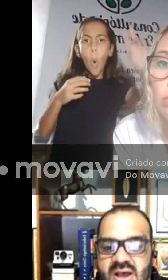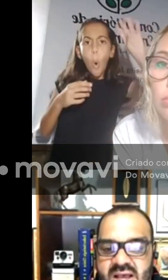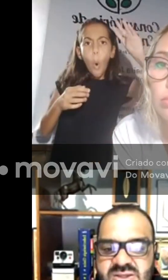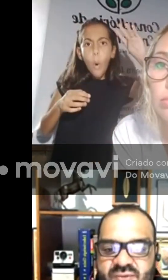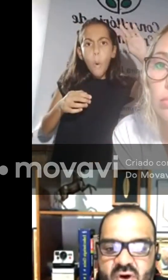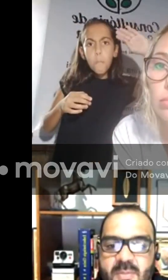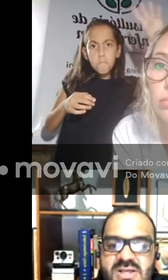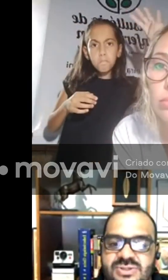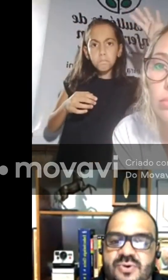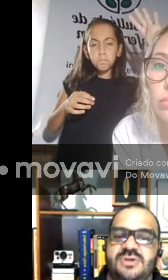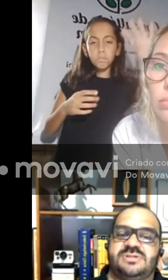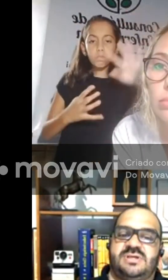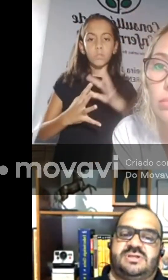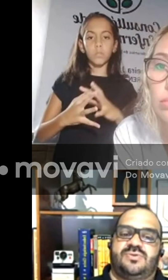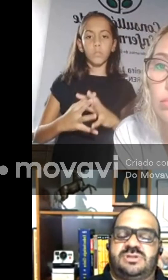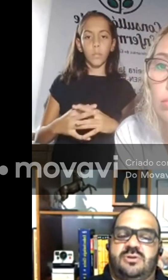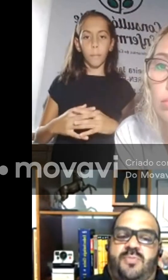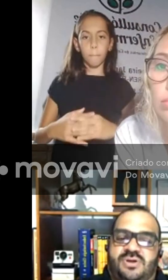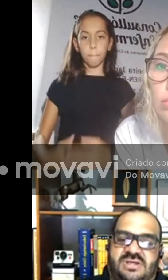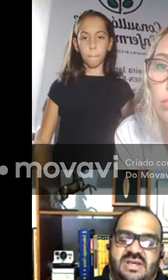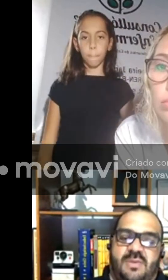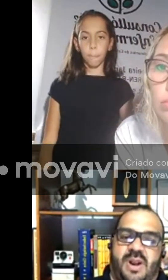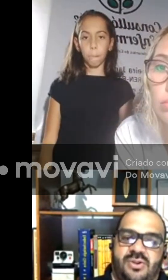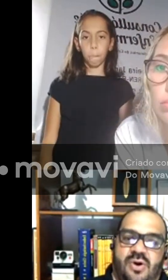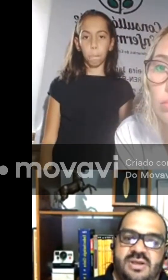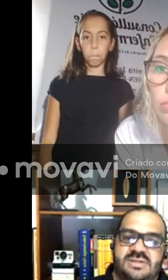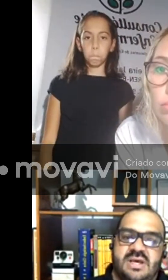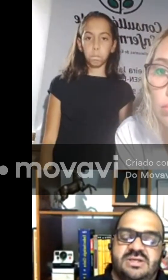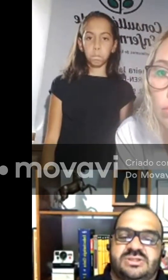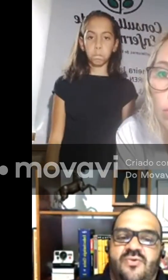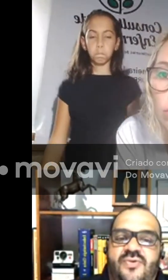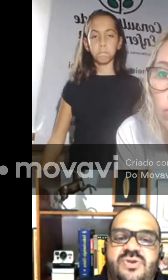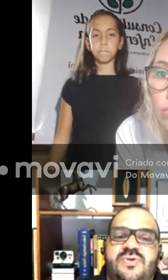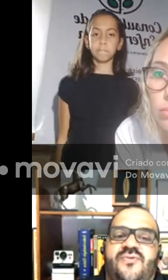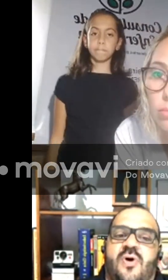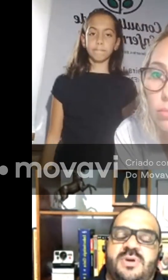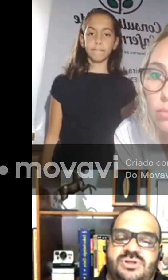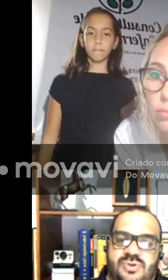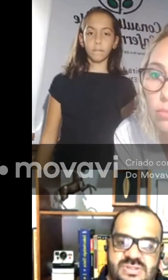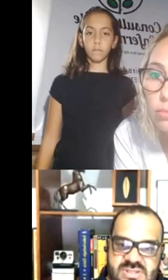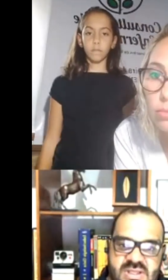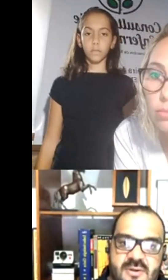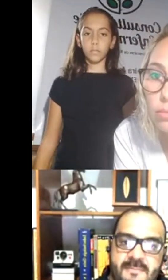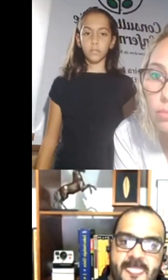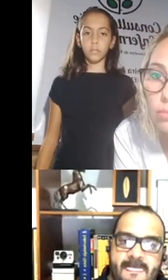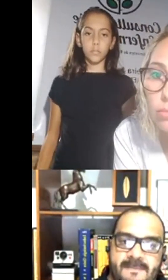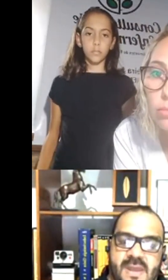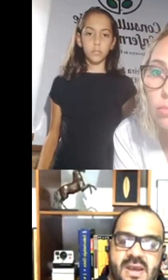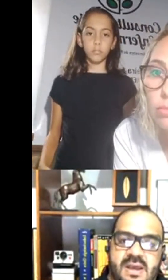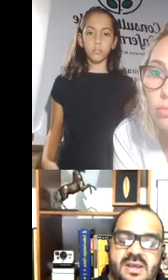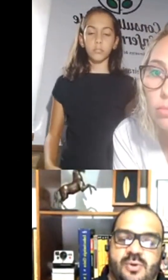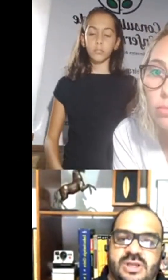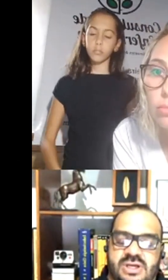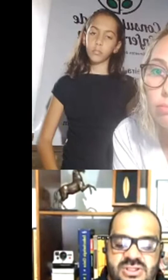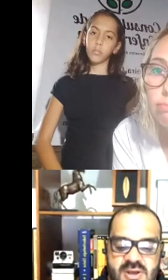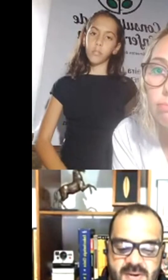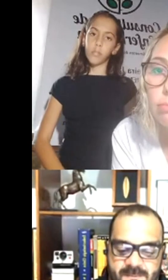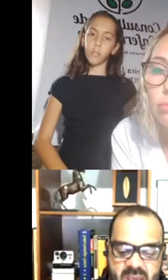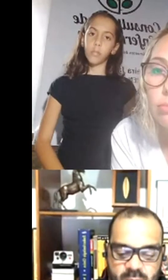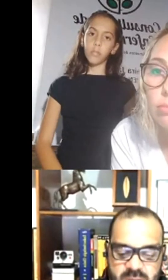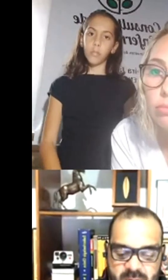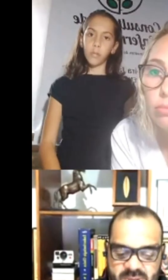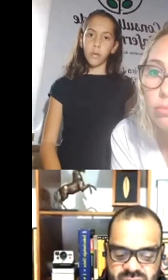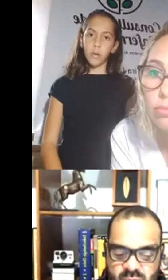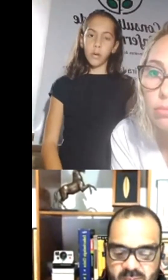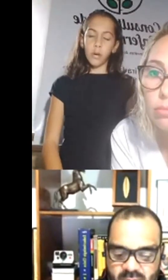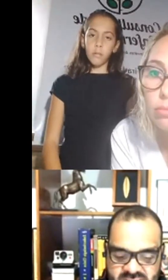acho que as informações que estão sendo processadas para nós estão vindo de forma distorcida, né? Quando a gente